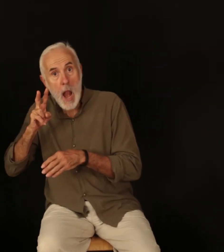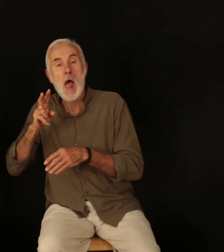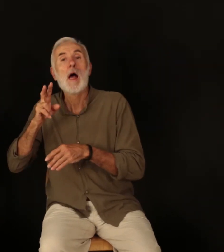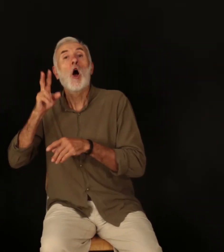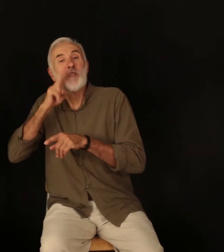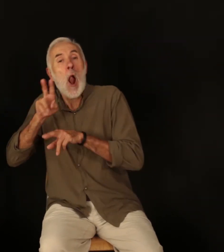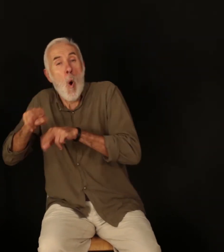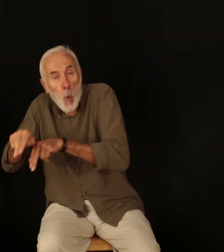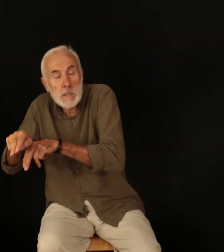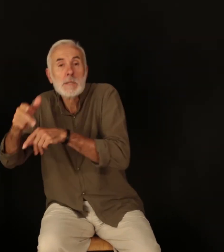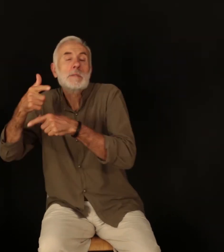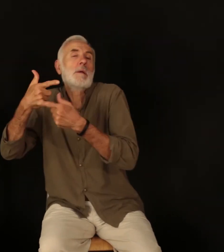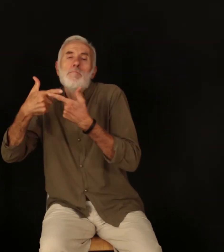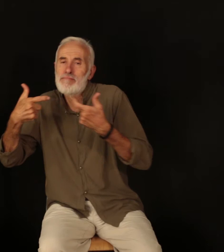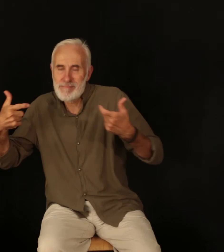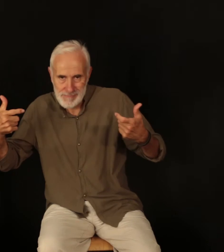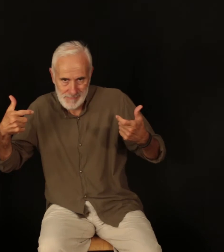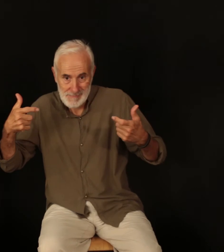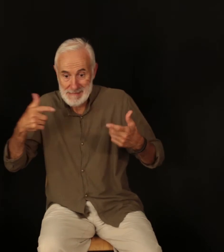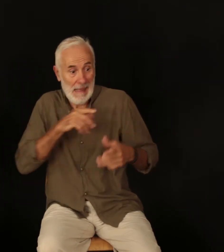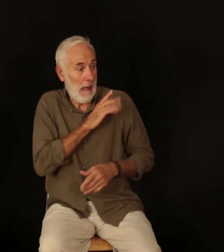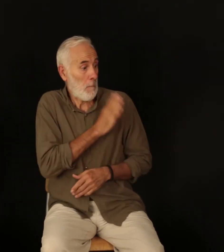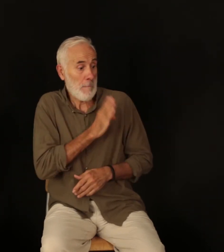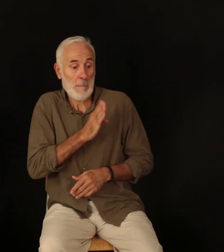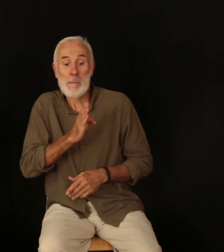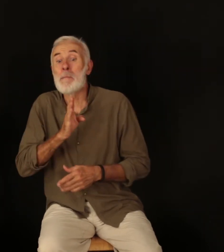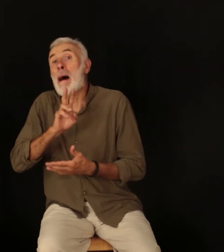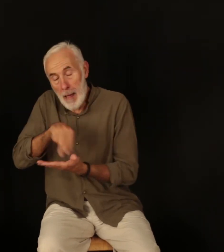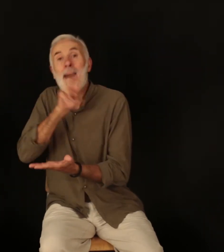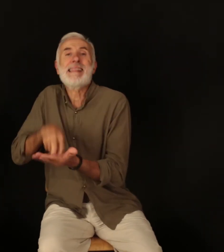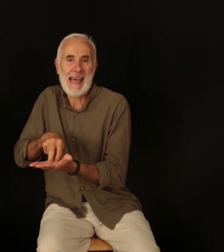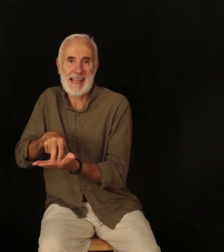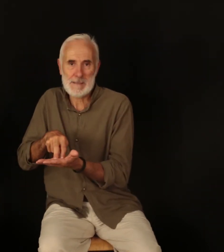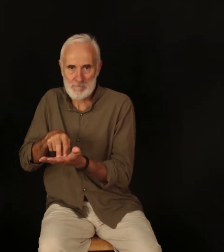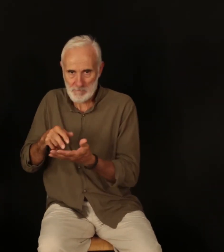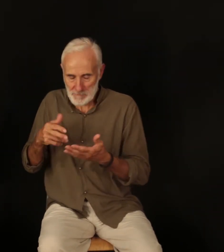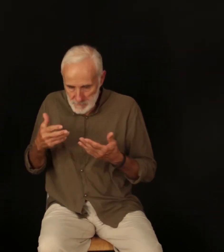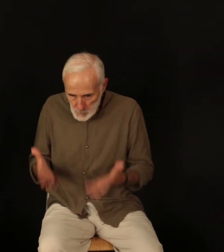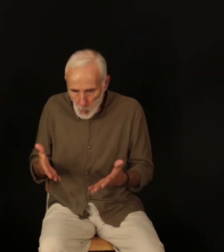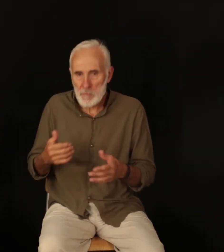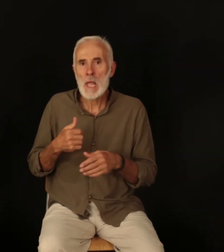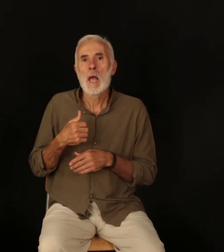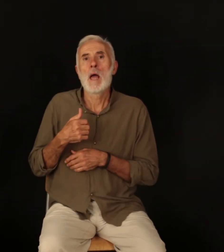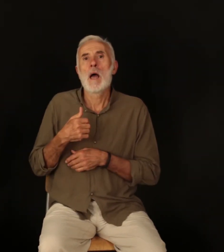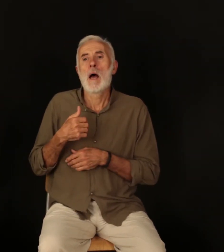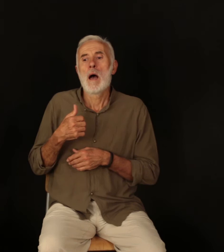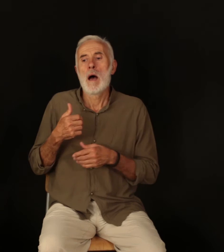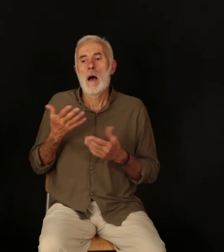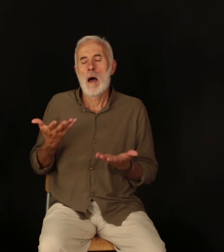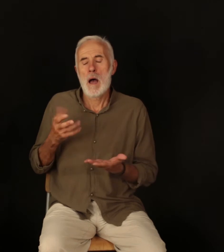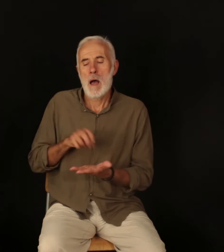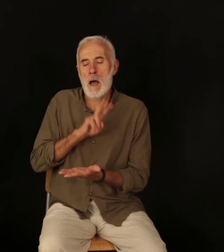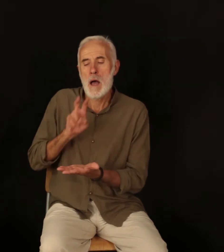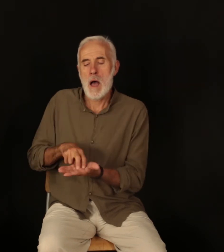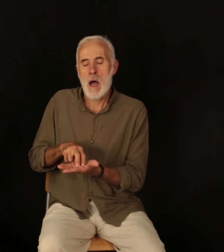Cette comptine nous impose 3 syllabes, mais évidemment, nous avons quand même une liberté de choix pour choisir le